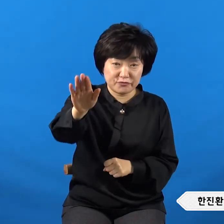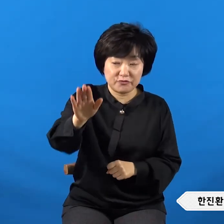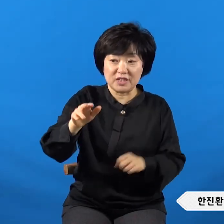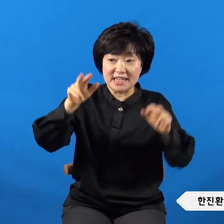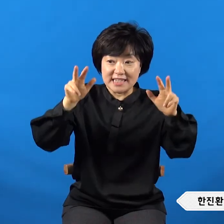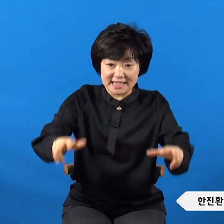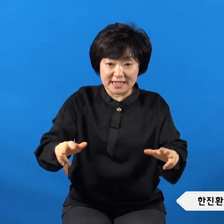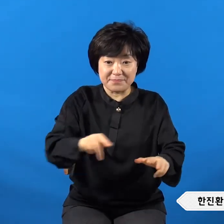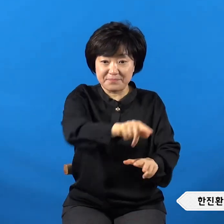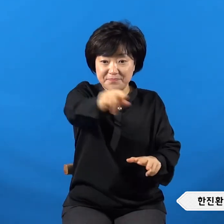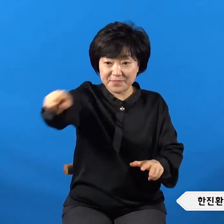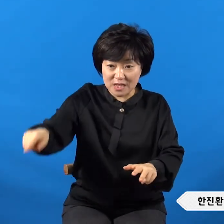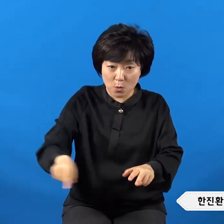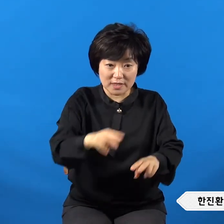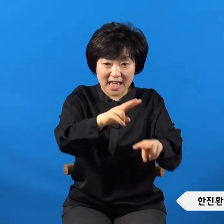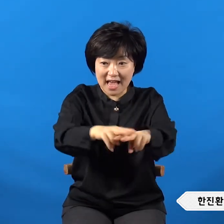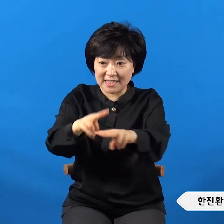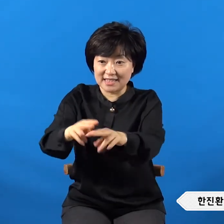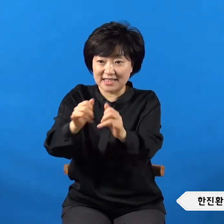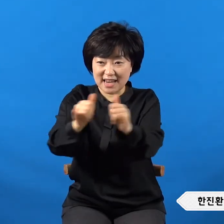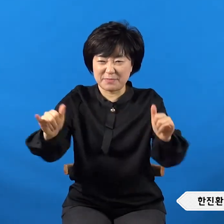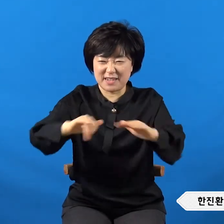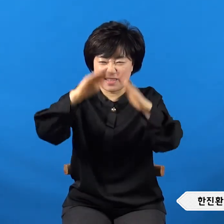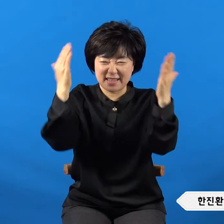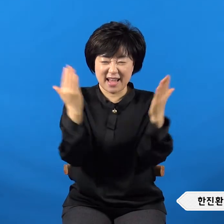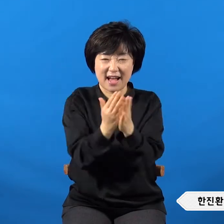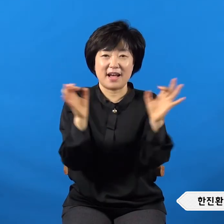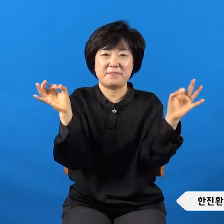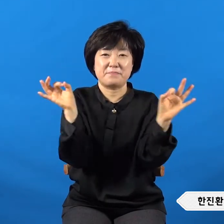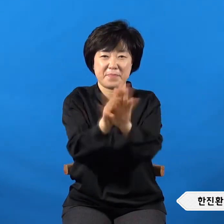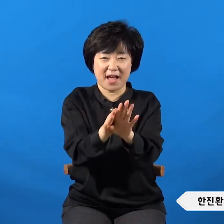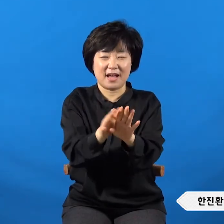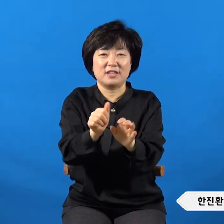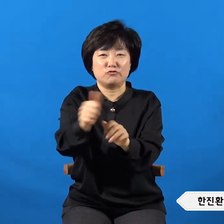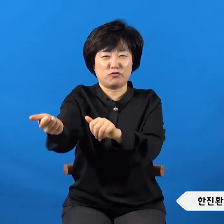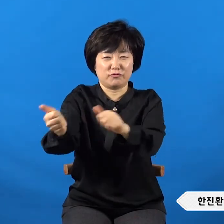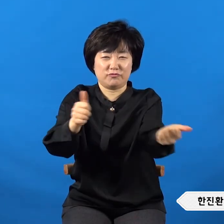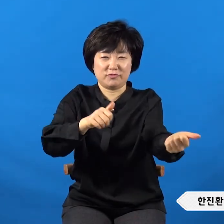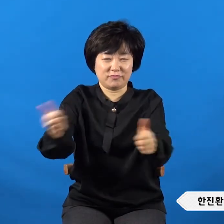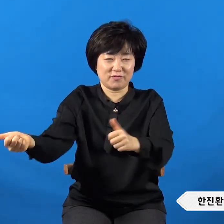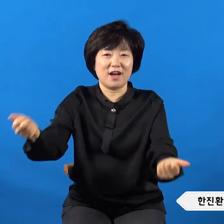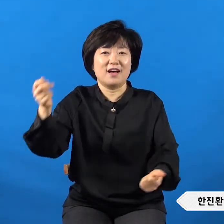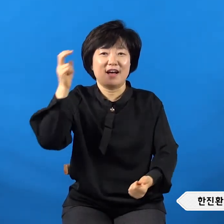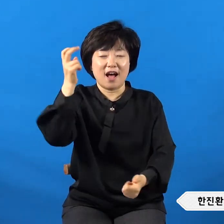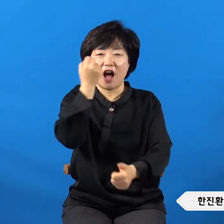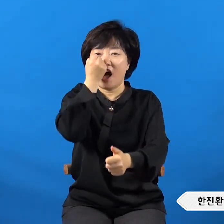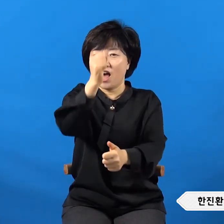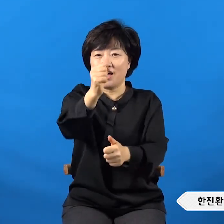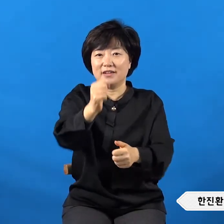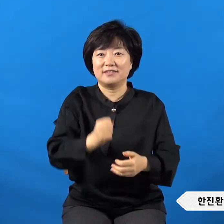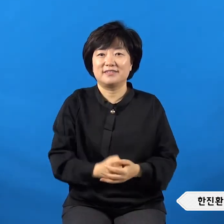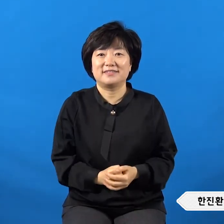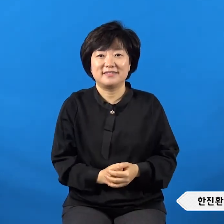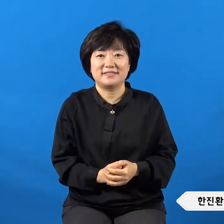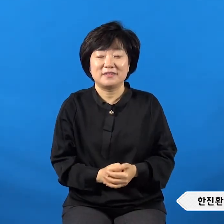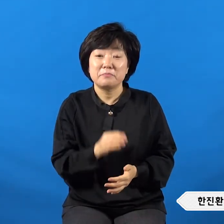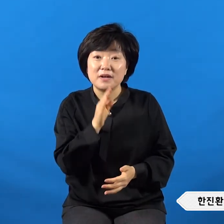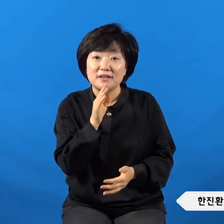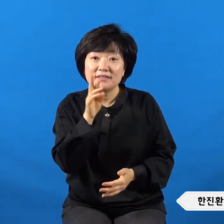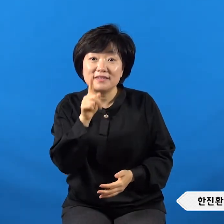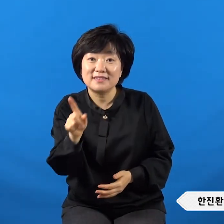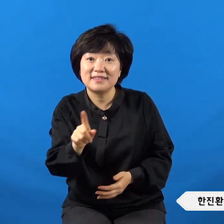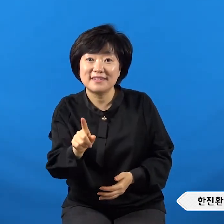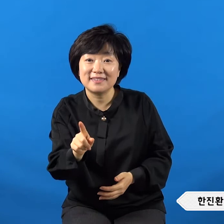지나면 지금 이 자리에 있는 사람은 다 사라지고 없을 것입니다. 맞아요? 틀려요?